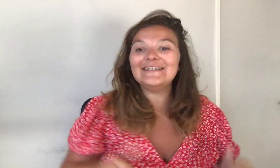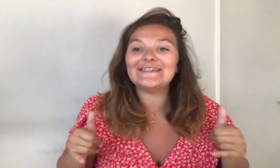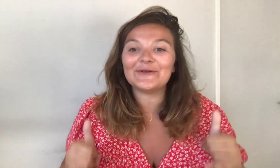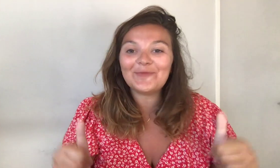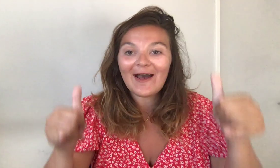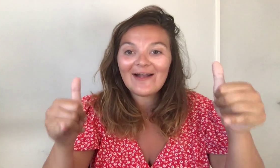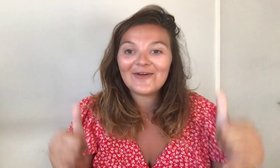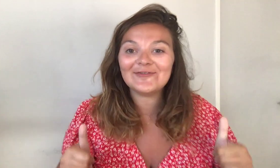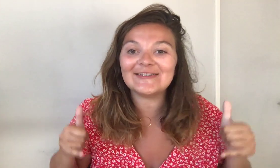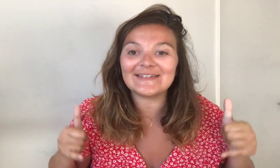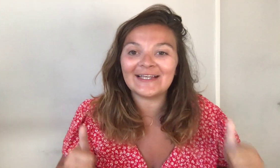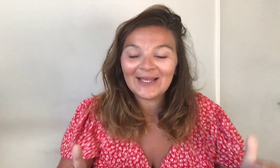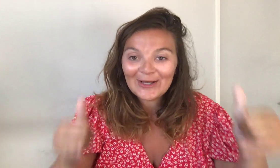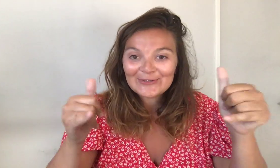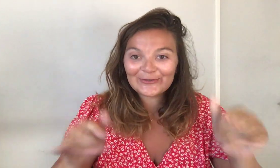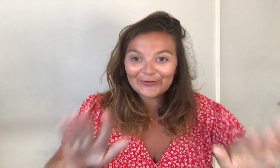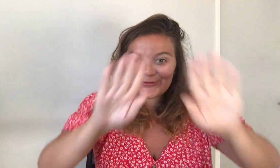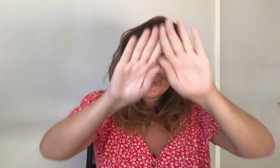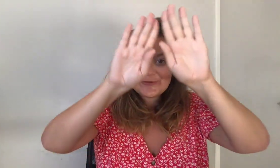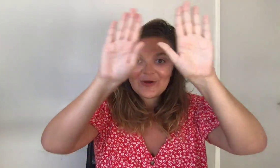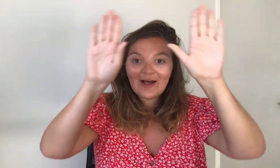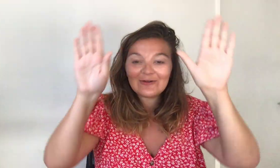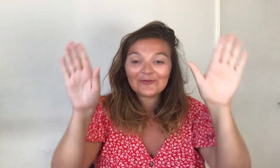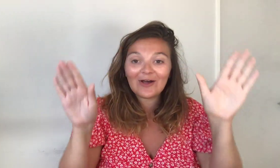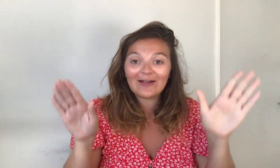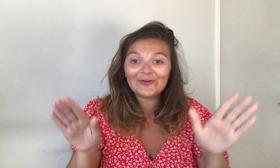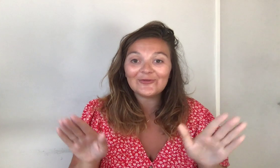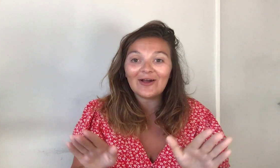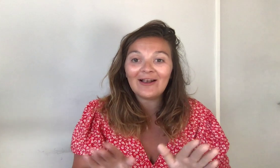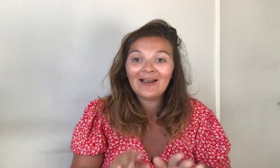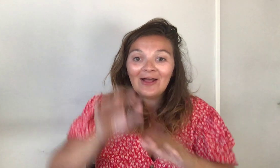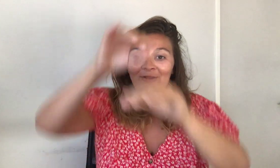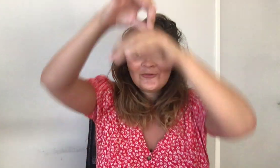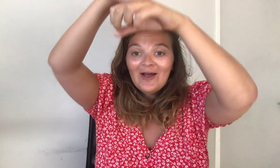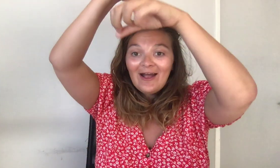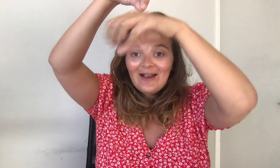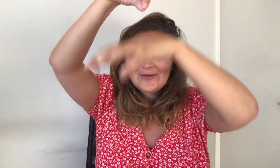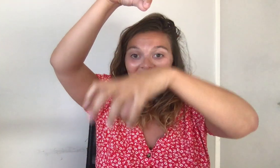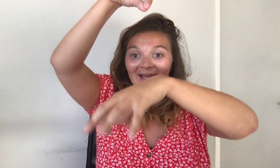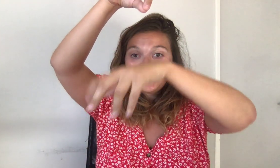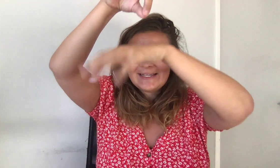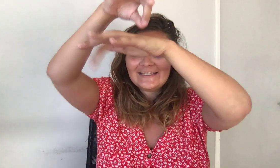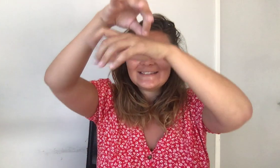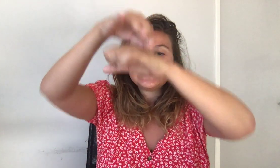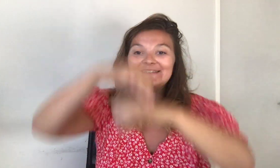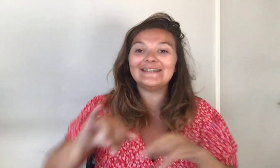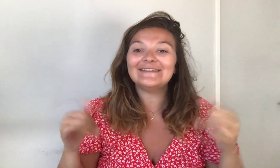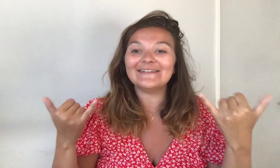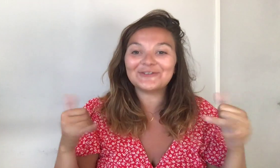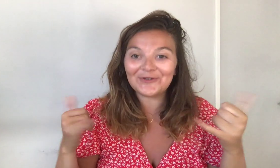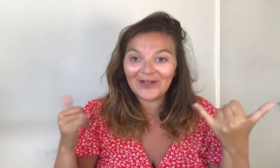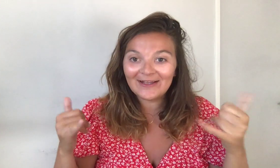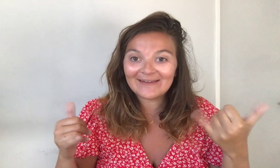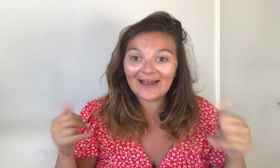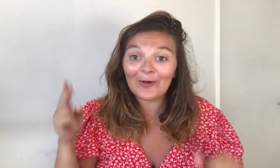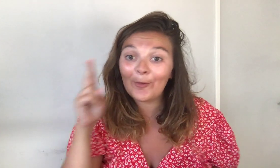qui se balançait sur une toile, toile, toile, toile d'araignée. C'était un jeu